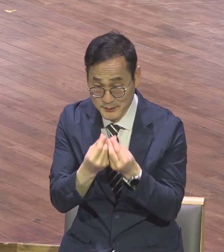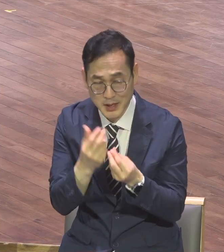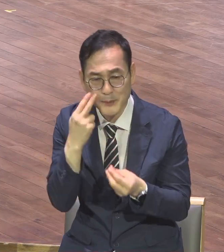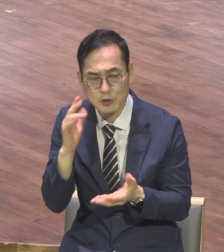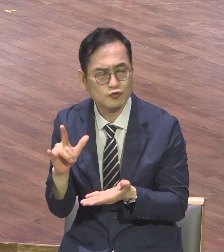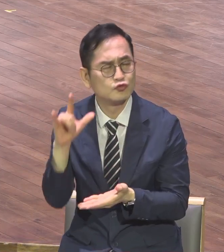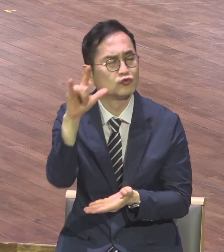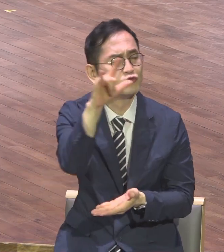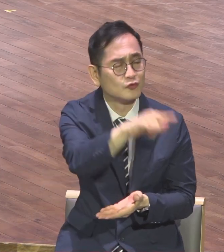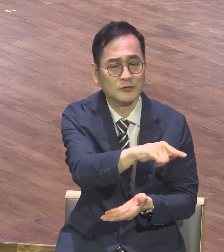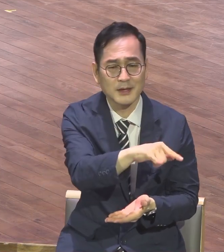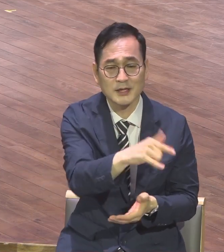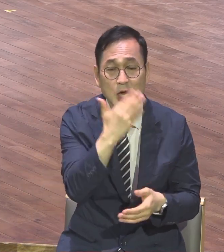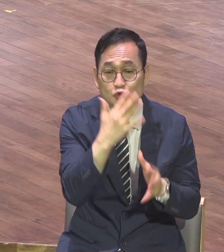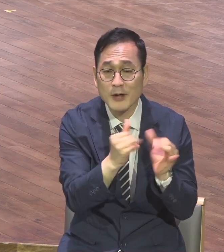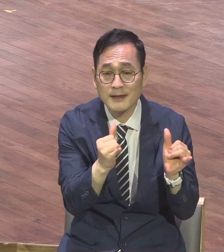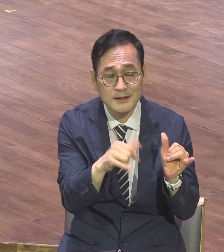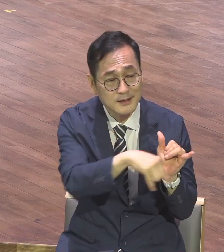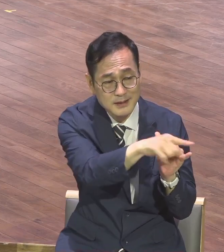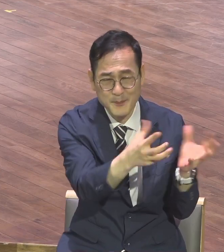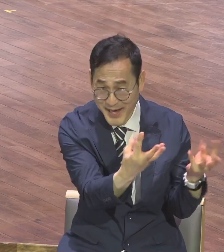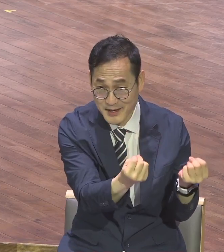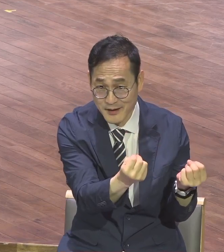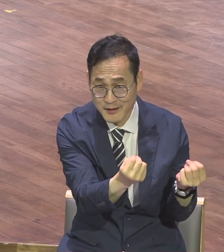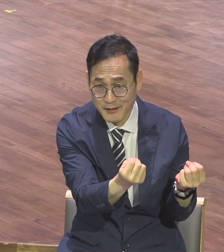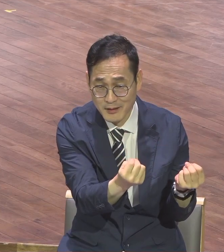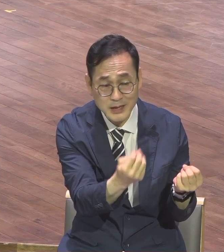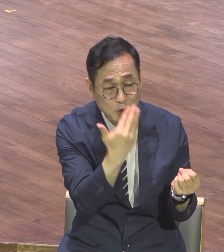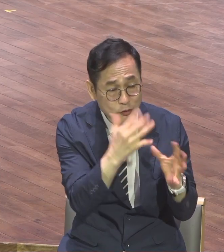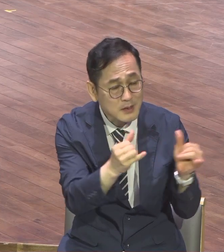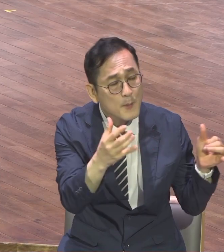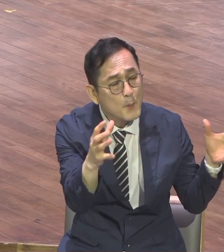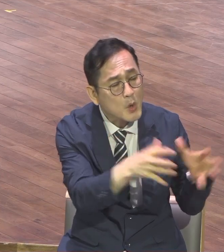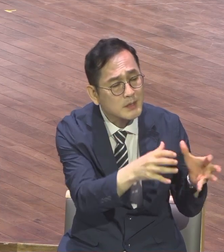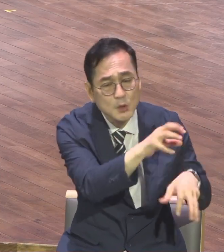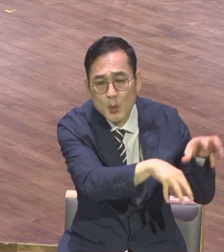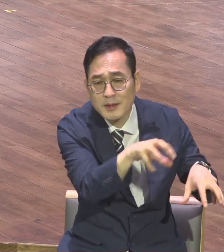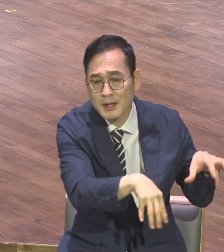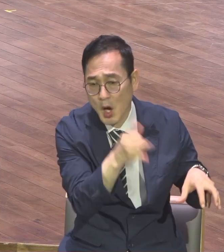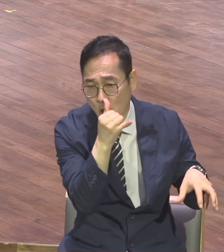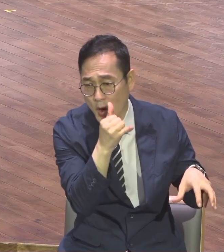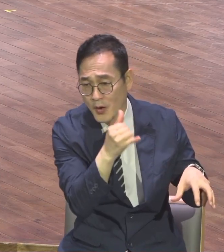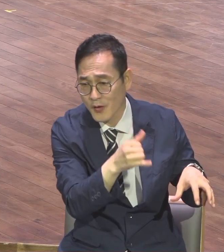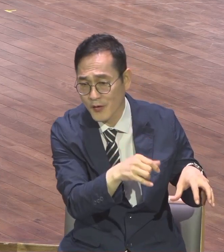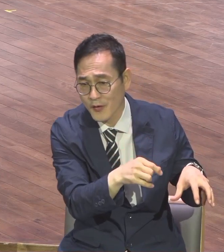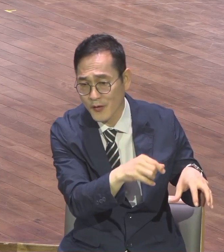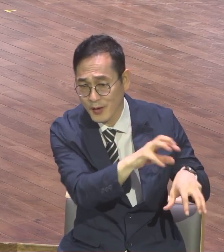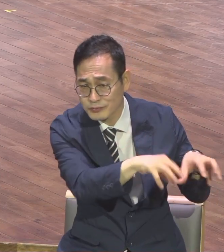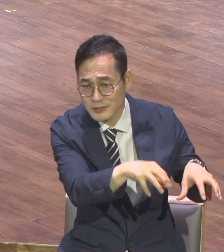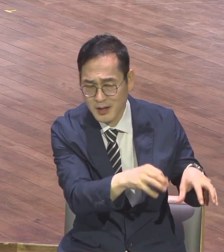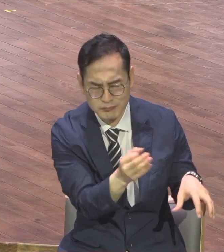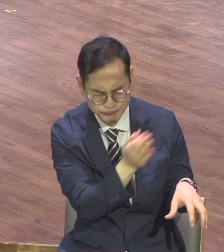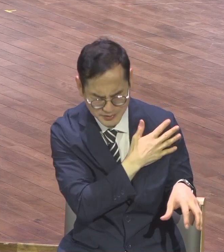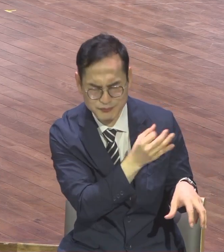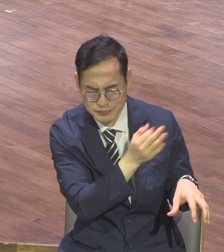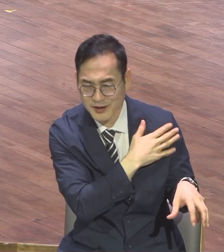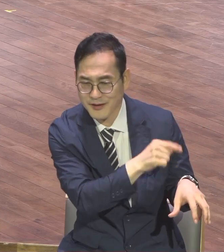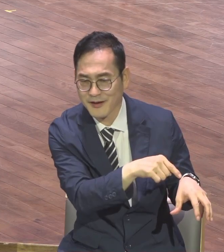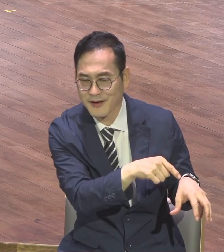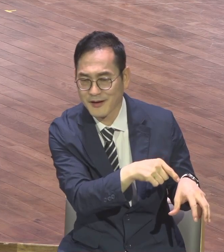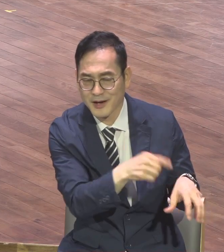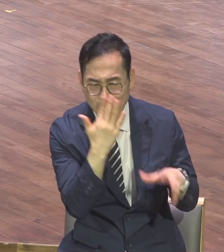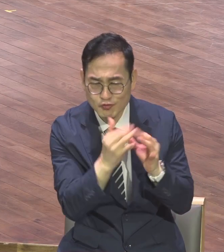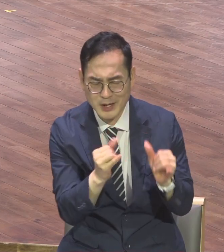모이는 사는 그 동네가 따로 있어요. 유대인이 사는 동네 그럼 다 부자 동네예요.